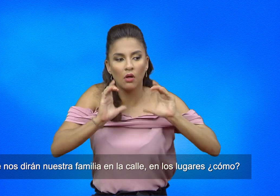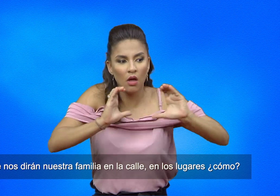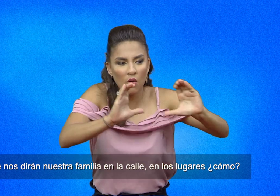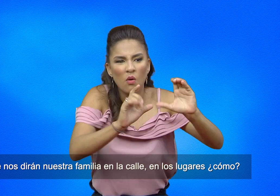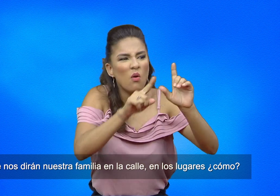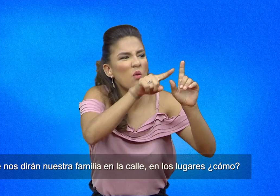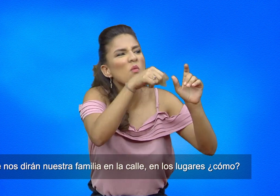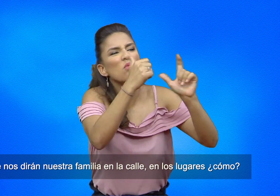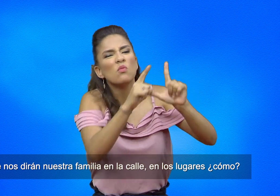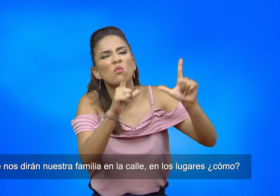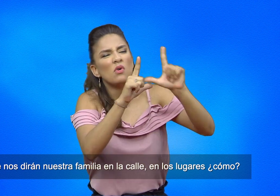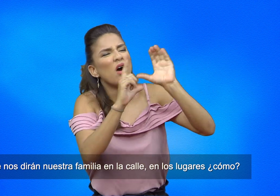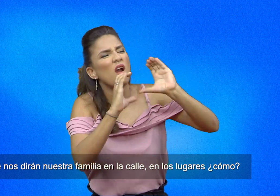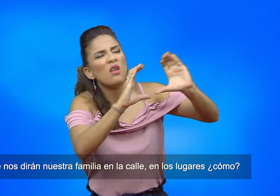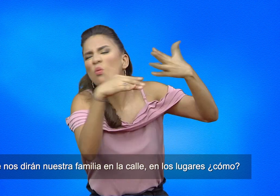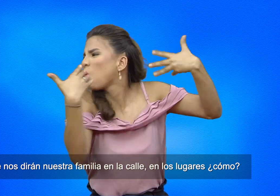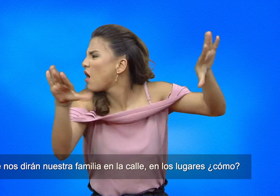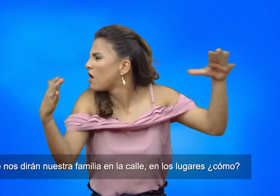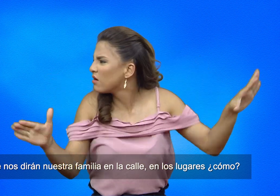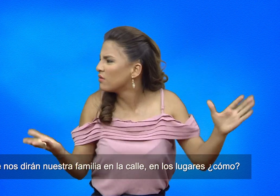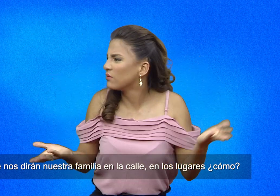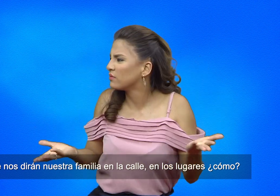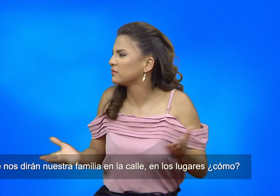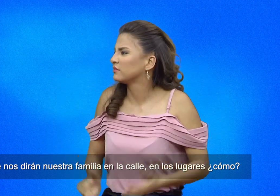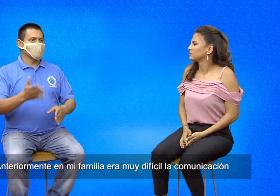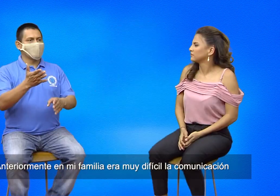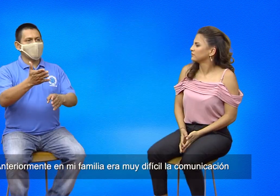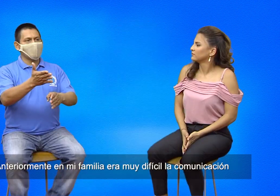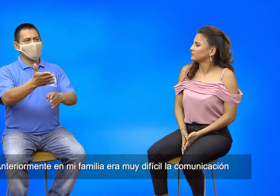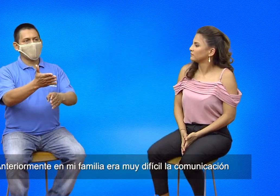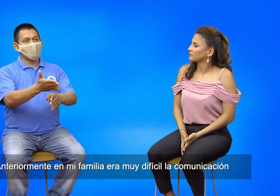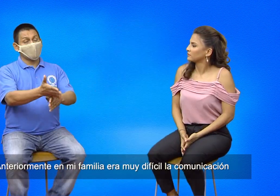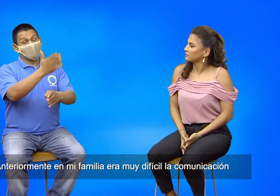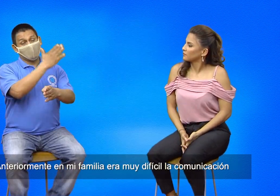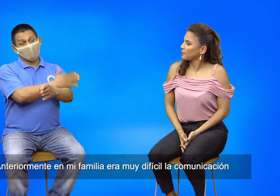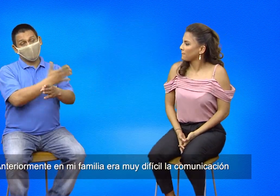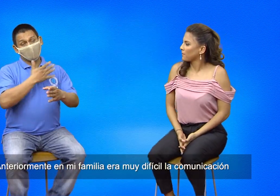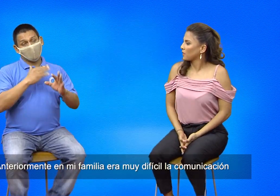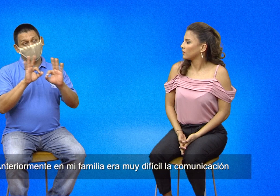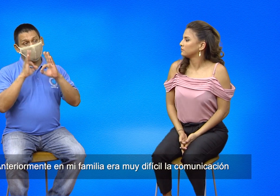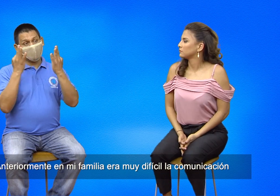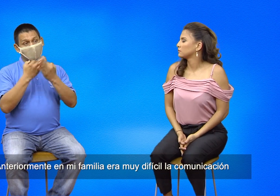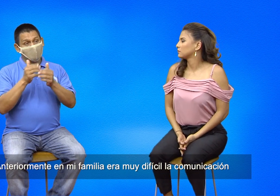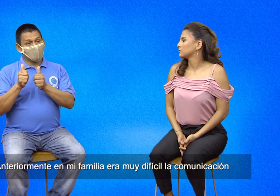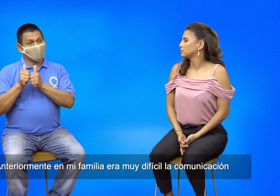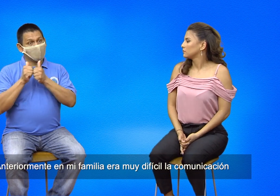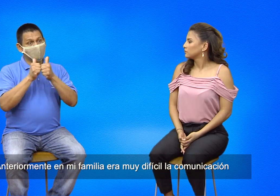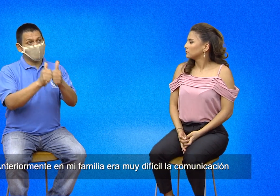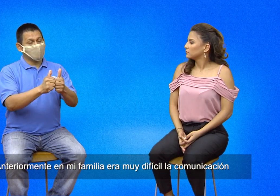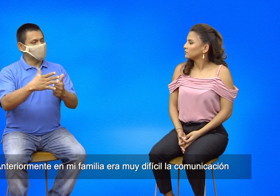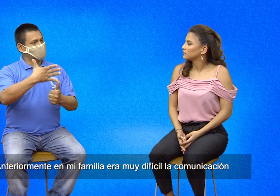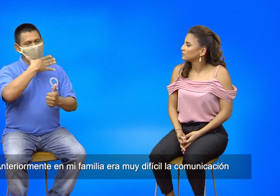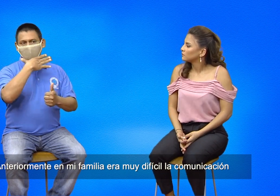familias en la calle en los lugares como anteriormente en mi familia era muy difícil la comunicación